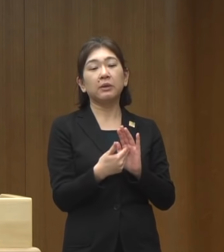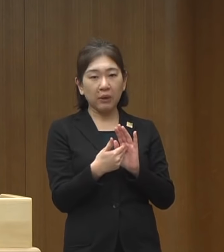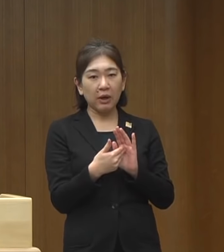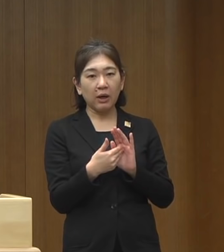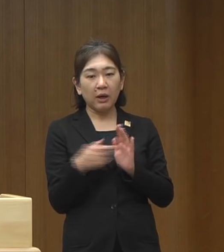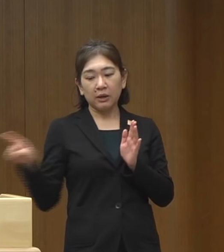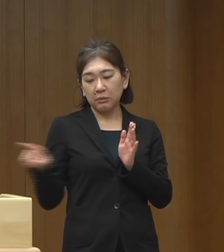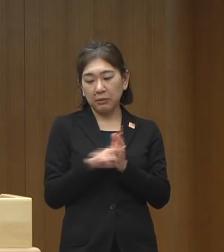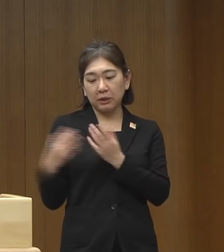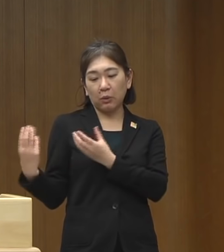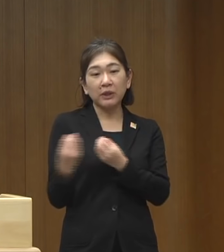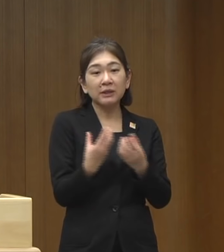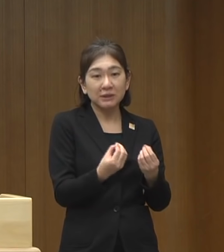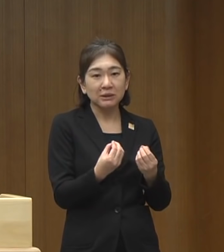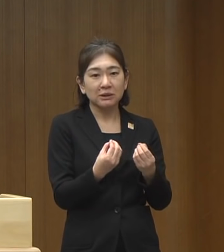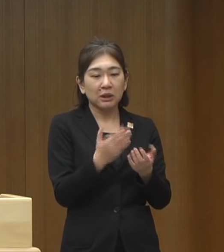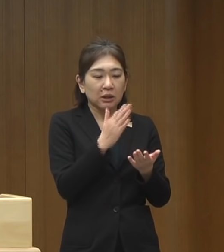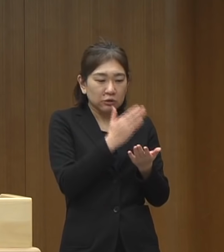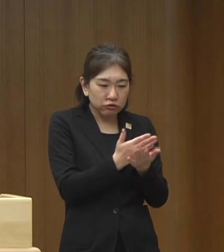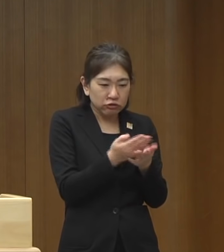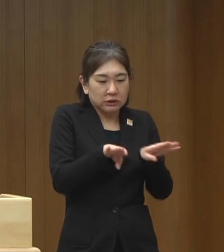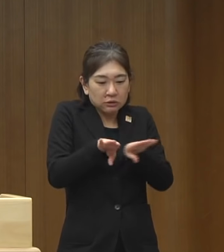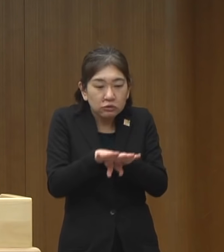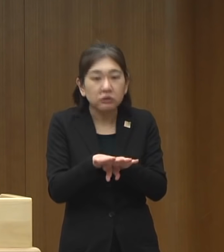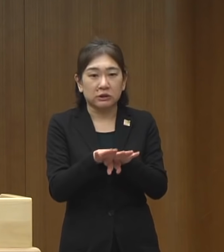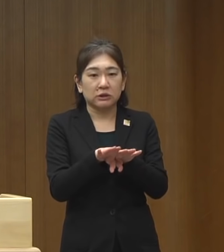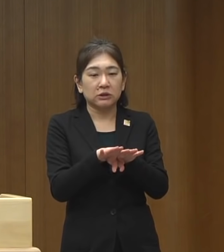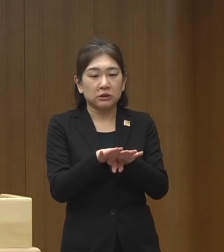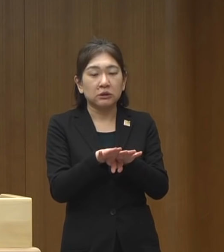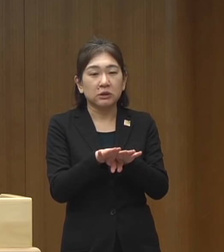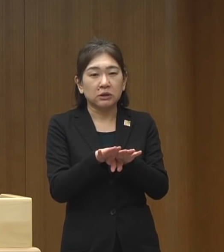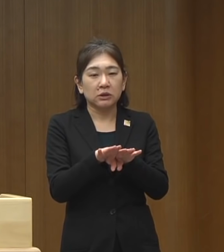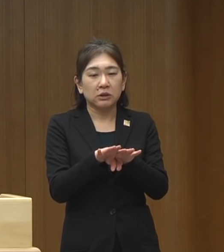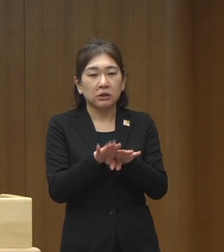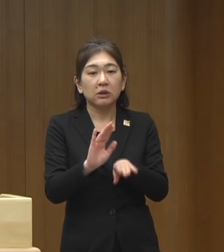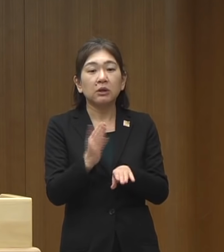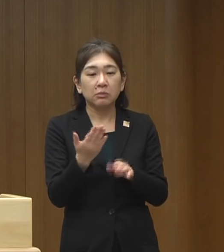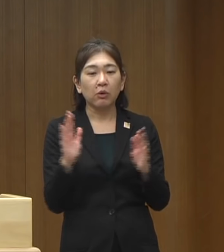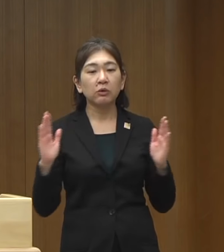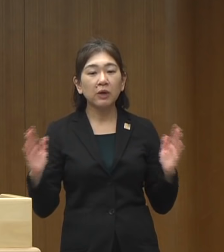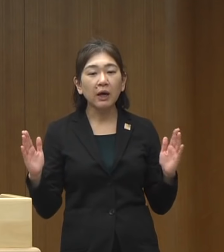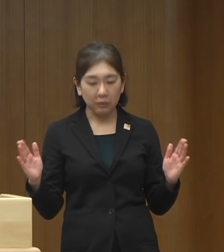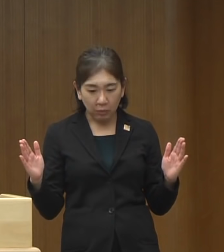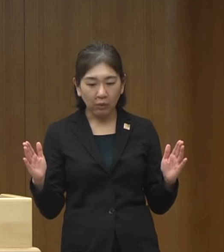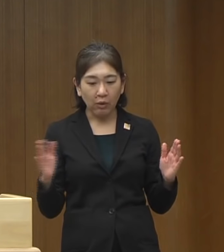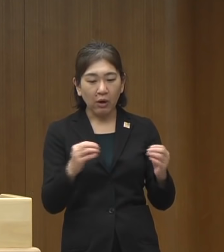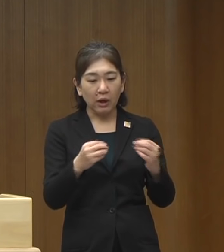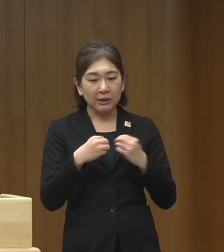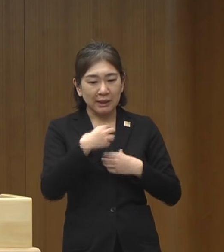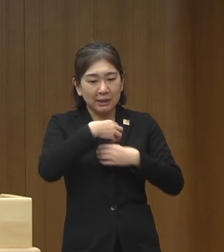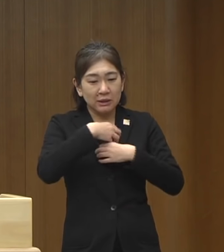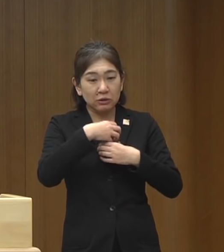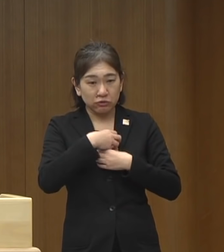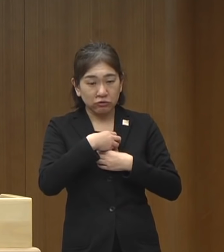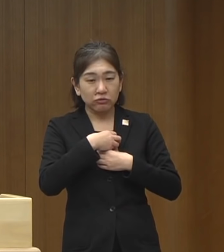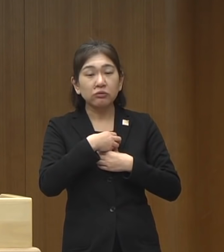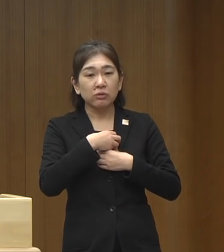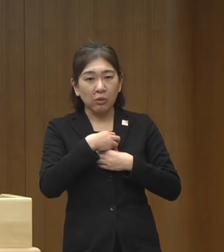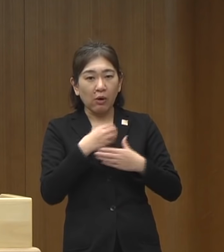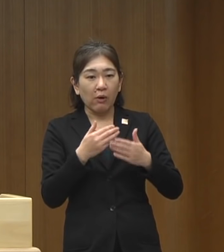止、中止をいたしますが、その間を感染リスクを低減させつつ再開していく